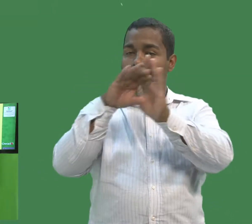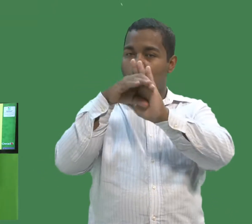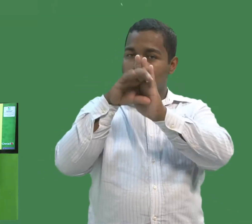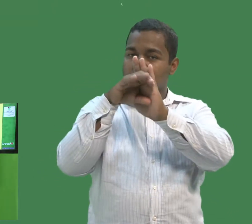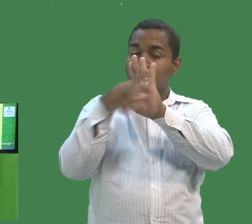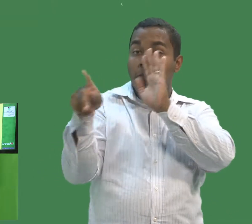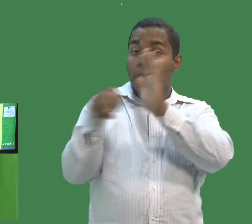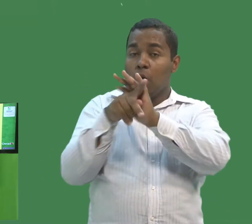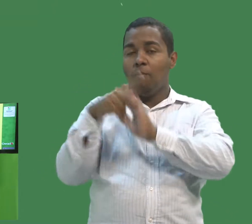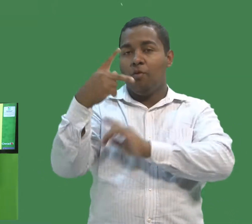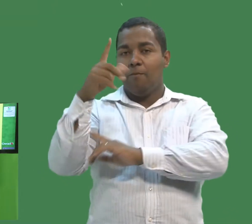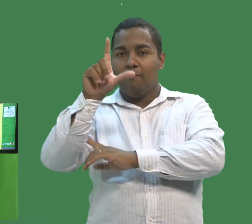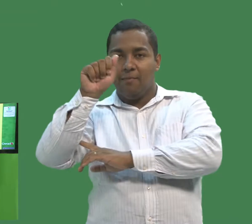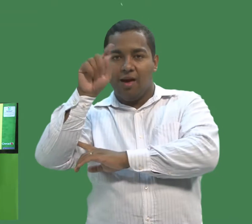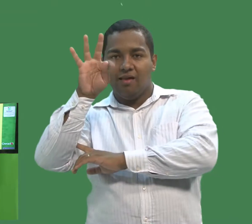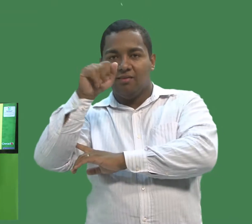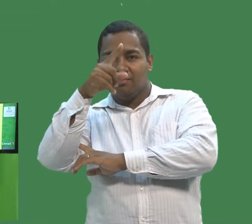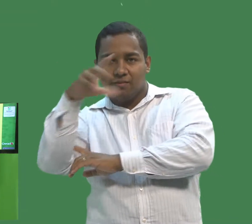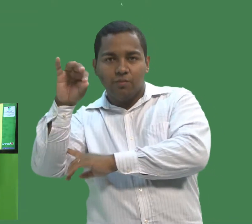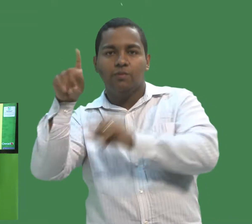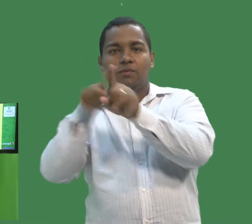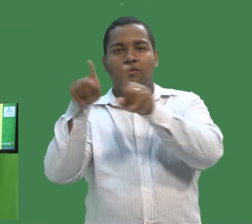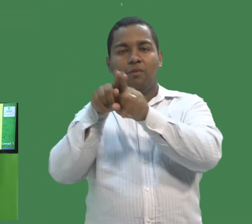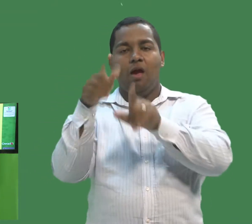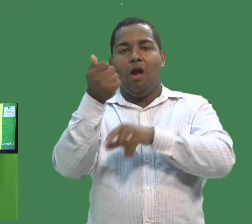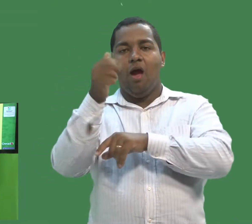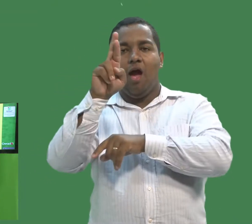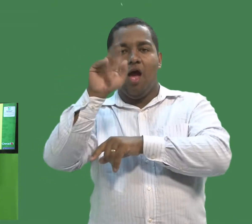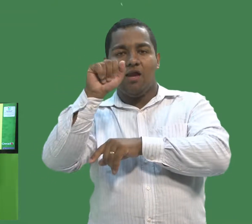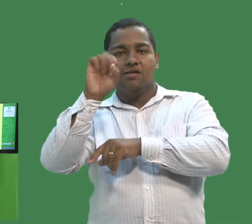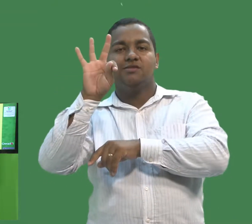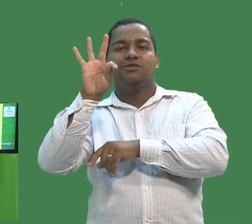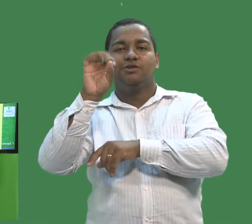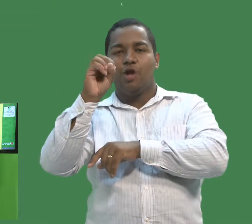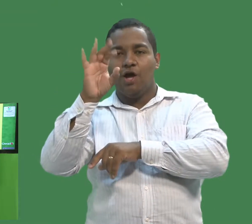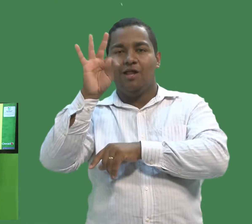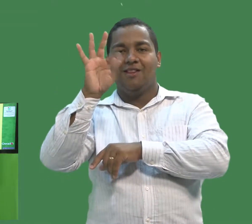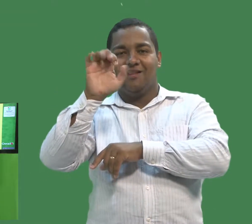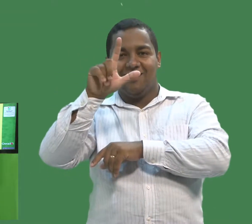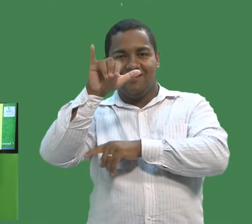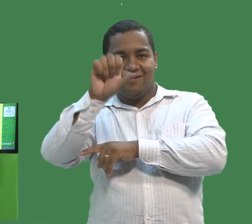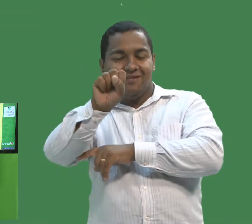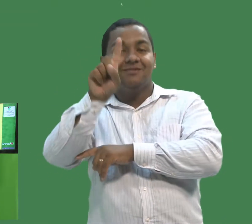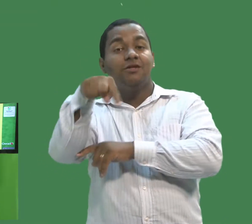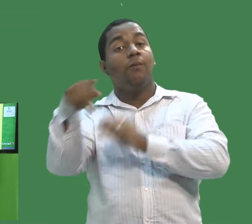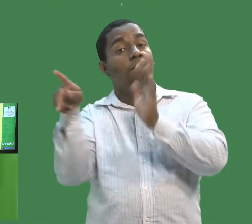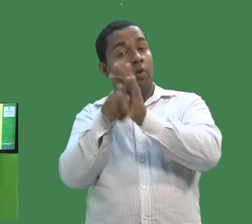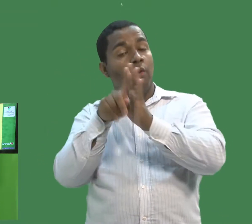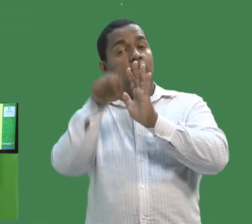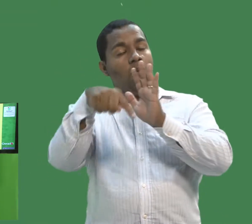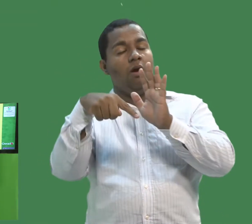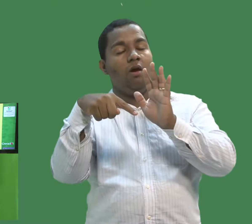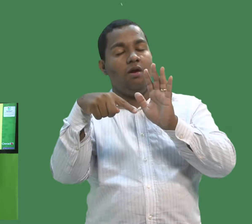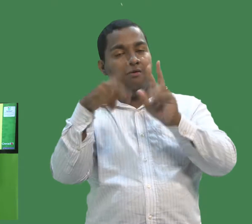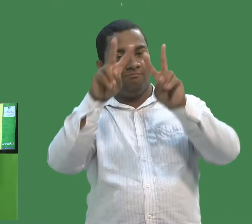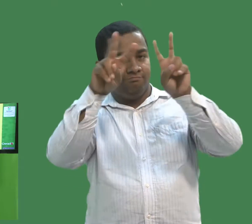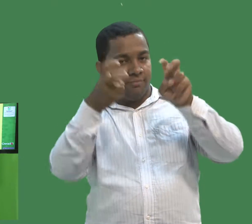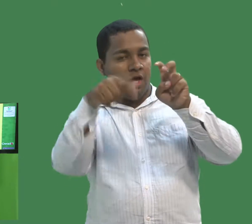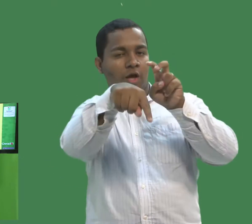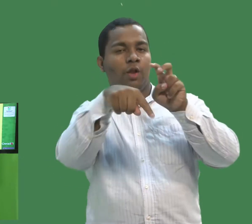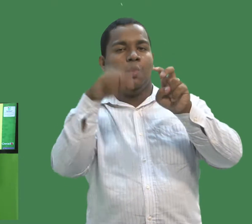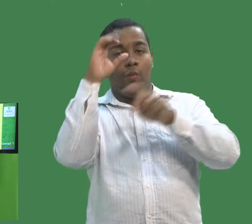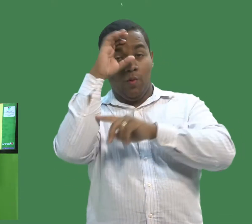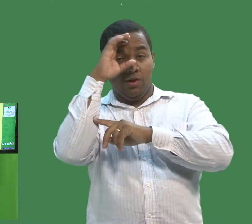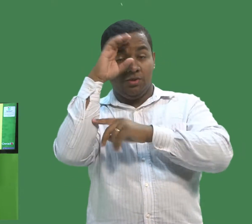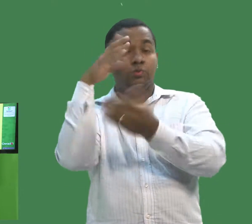A partir desse conceito sobre o aspecto cognitivo, teremos uma outra ciência que estuda tal processo, que se trata do cognitivismo,